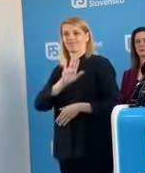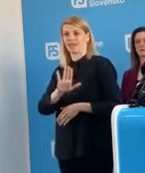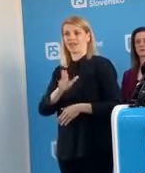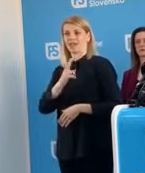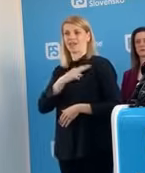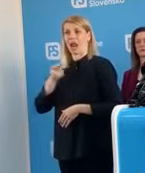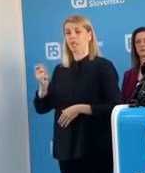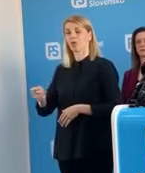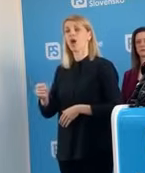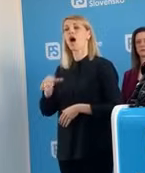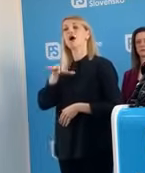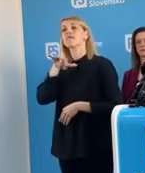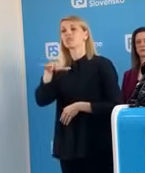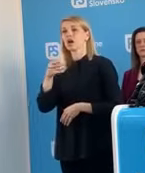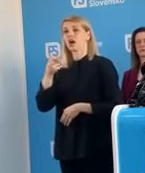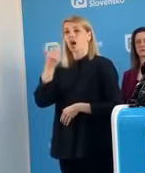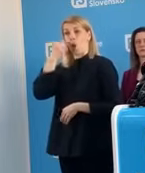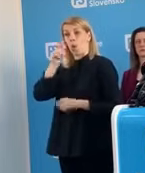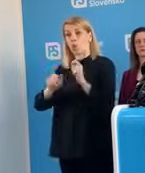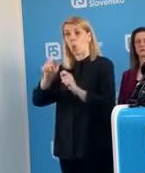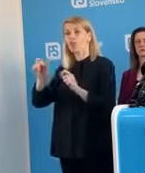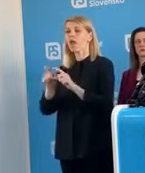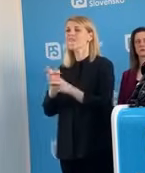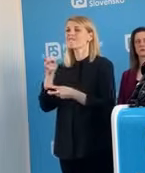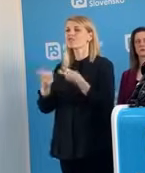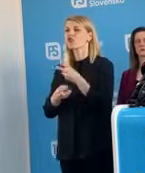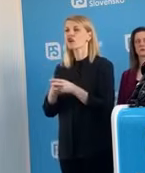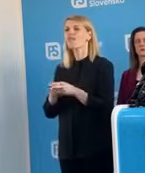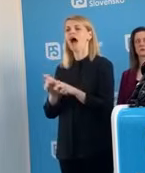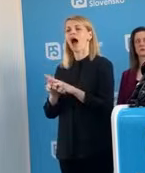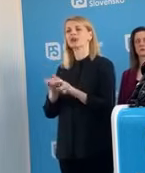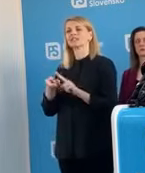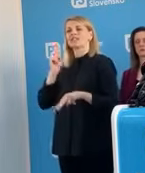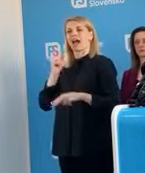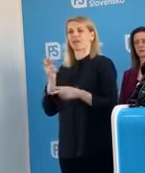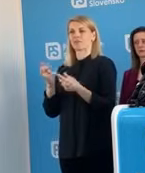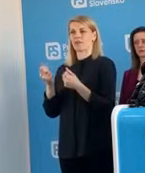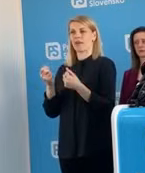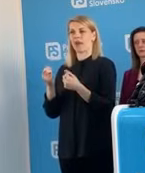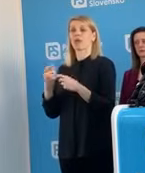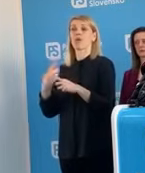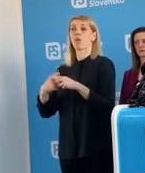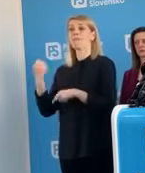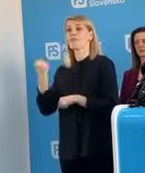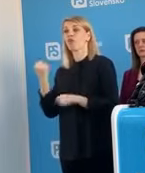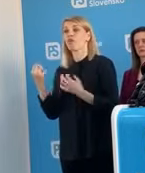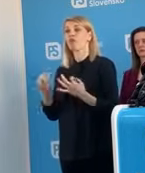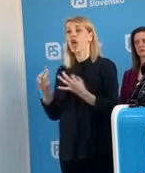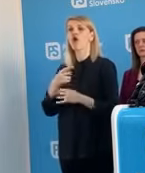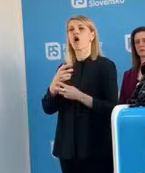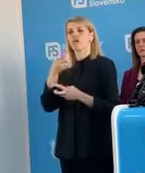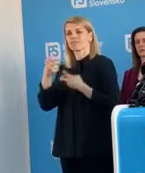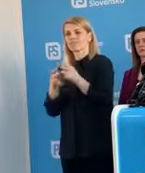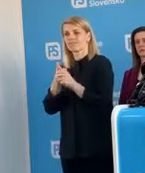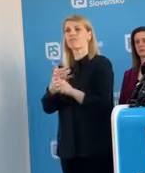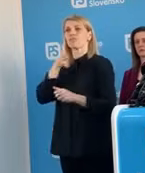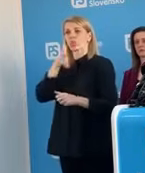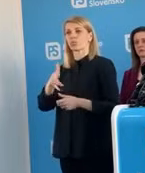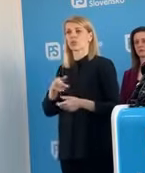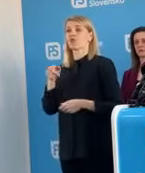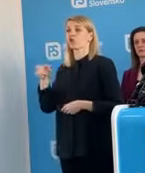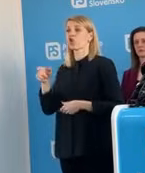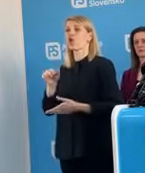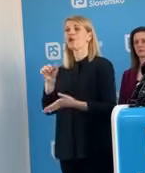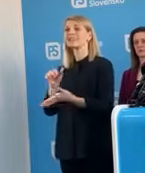a ľudia, ktorí budú tieto peniaze strážiť a prípadne vyšetrovať podvody s nimi. Toto je garancia, ktorú od nás Európska